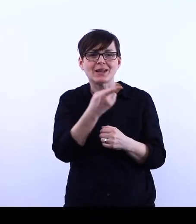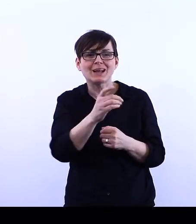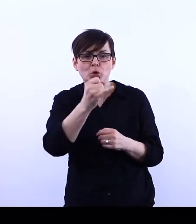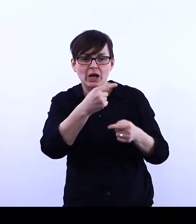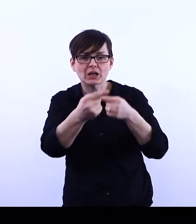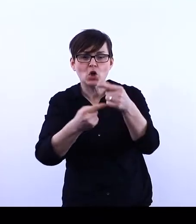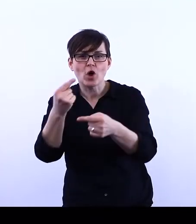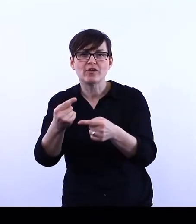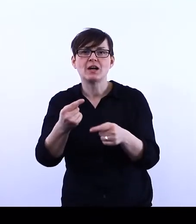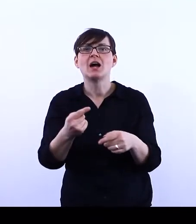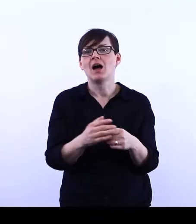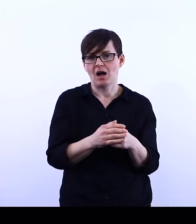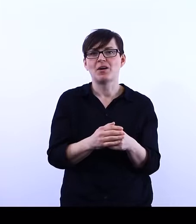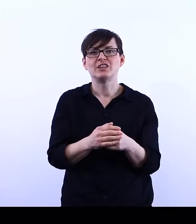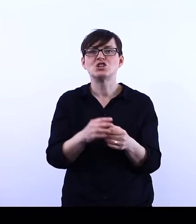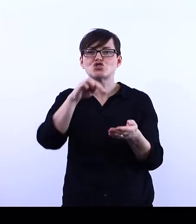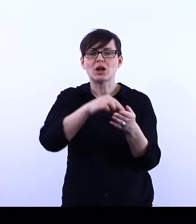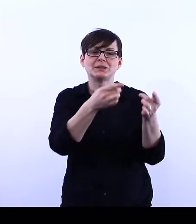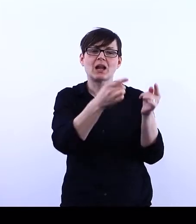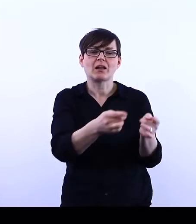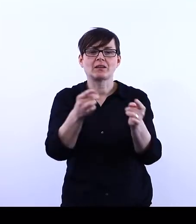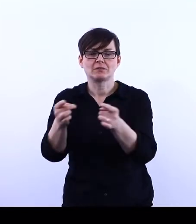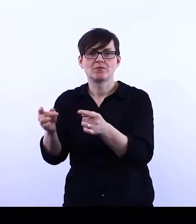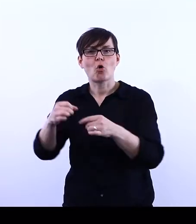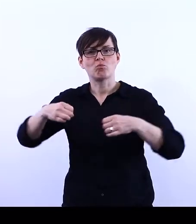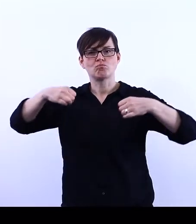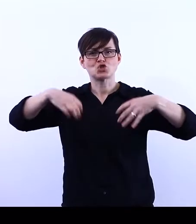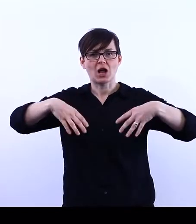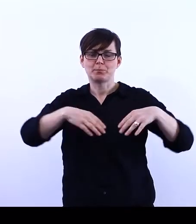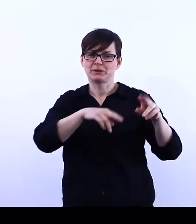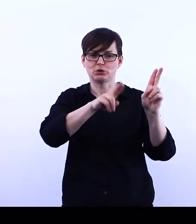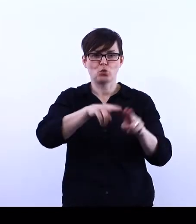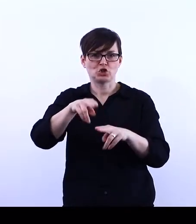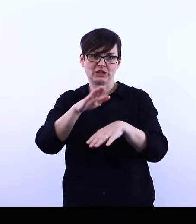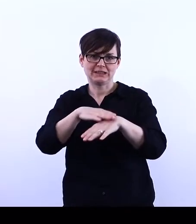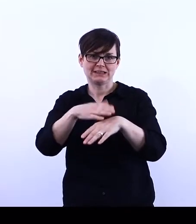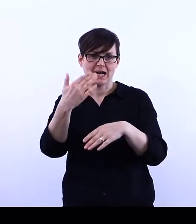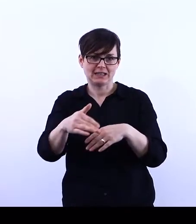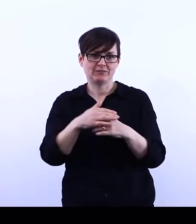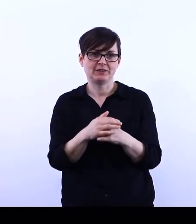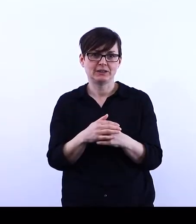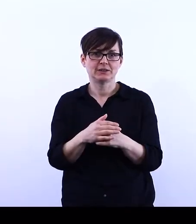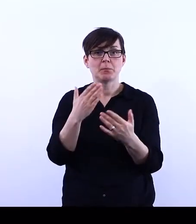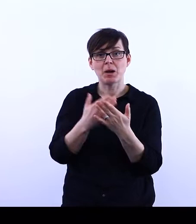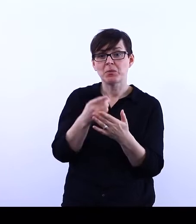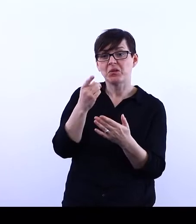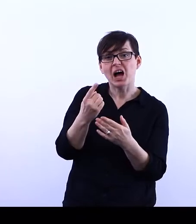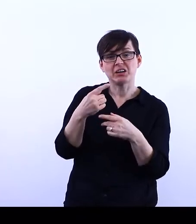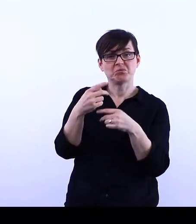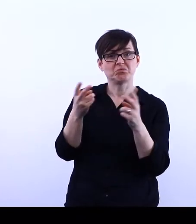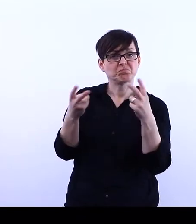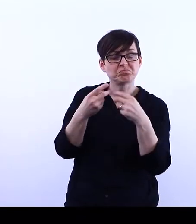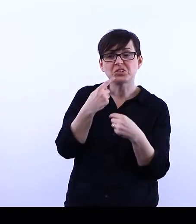Zeitpunkte, an denen begonnen werden konnte, auch unterschiedlich waren. Da steht eben zum Beispiel eine Bedarfs und Zielgruppenanalyse, weil, wie